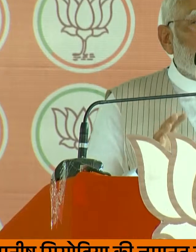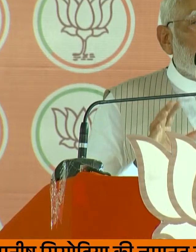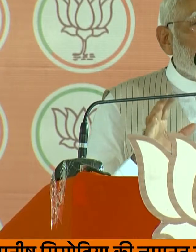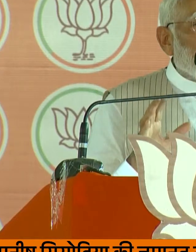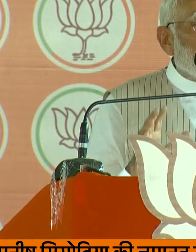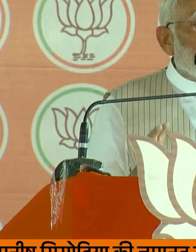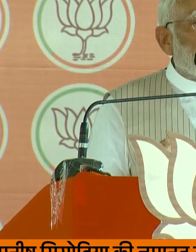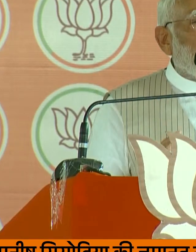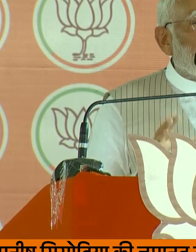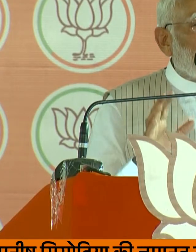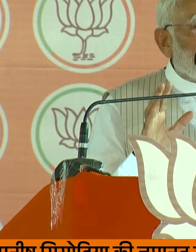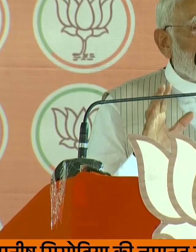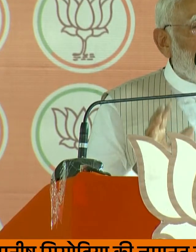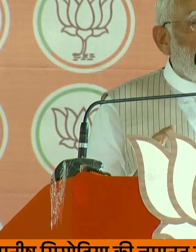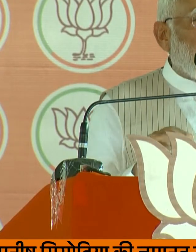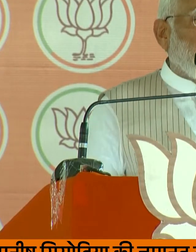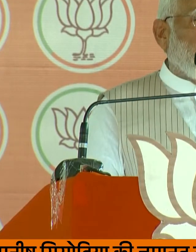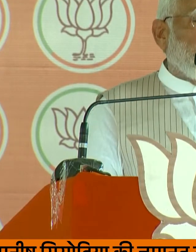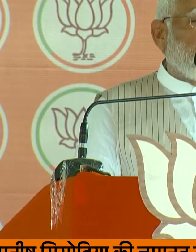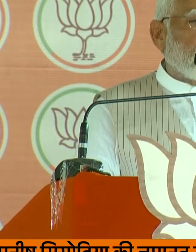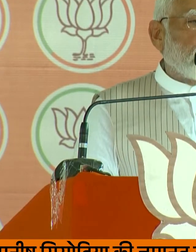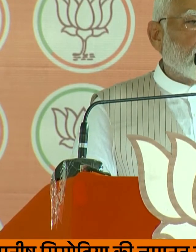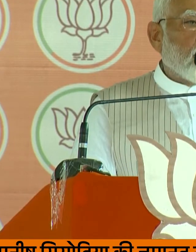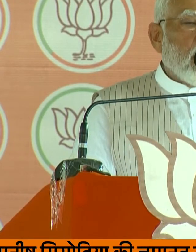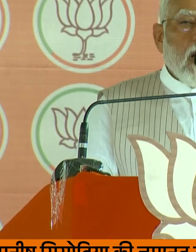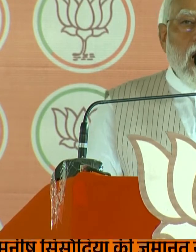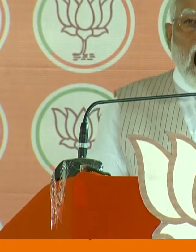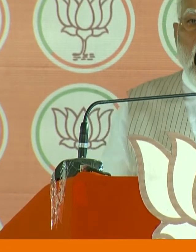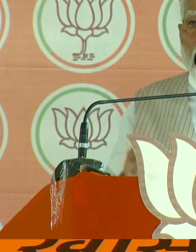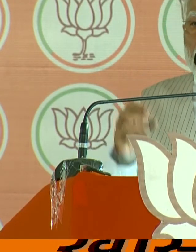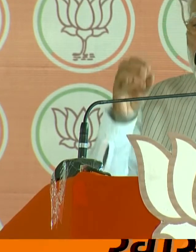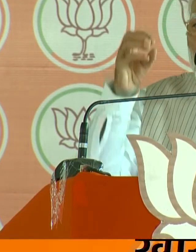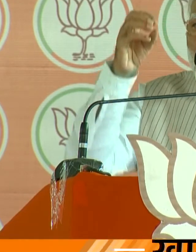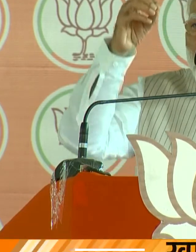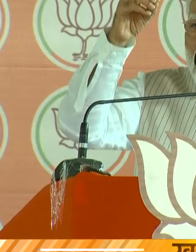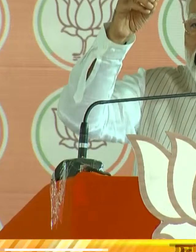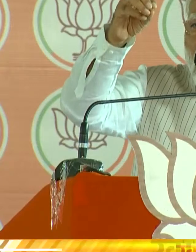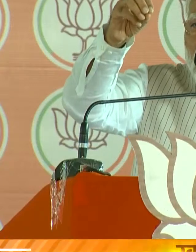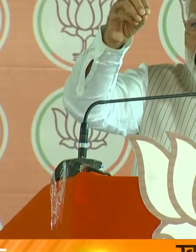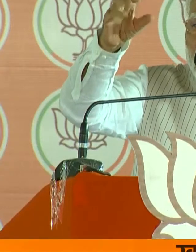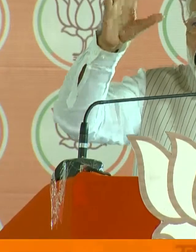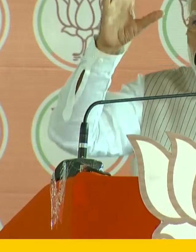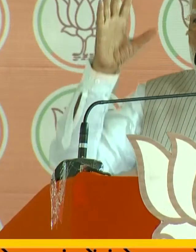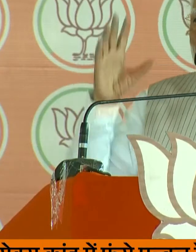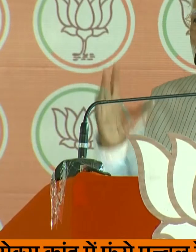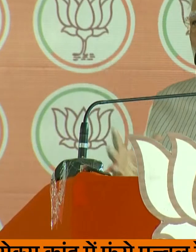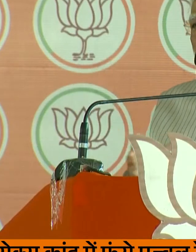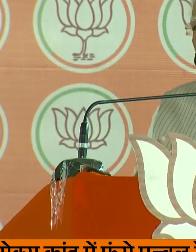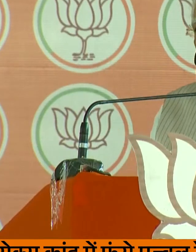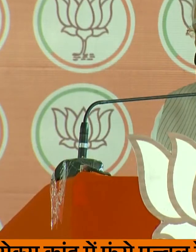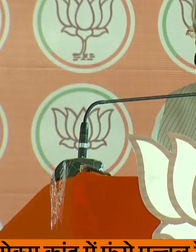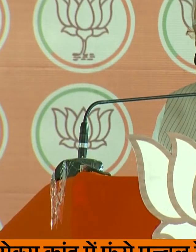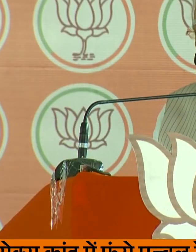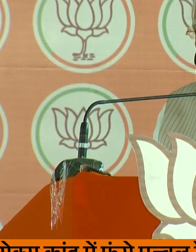आपकी जीवन भर की कमाई, आपने जो बचा करके रखा